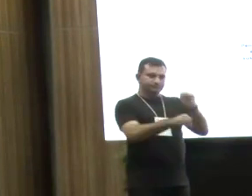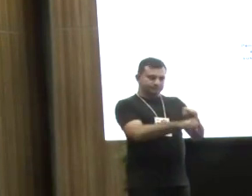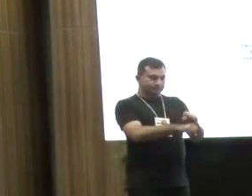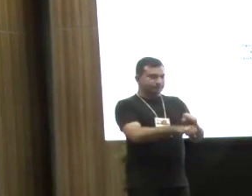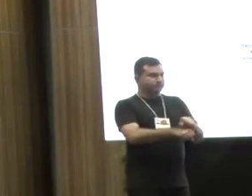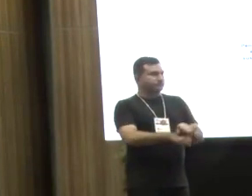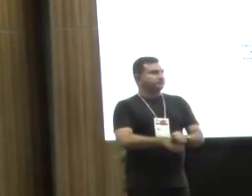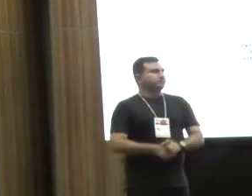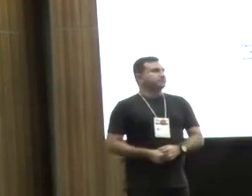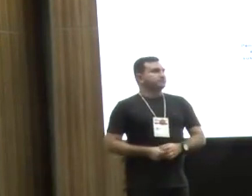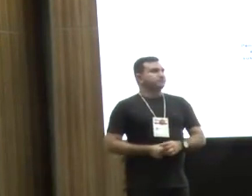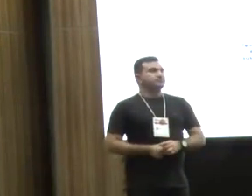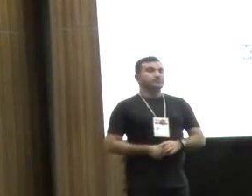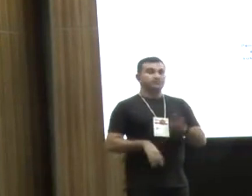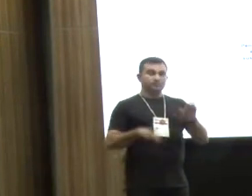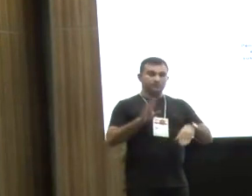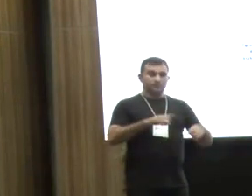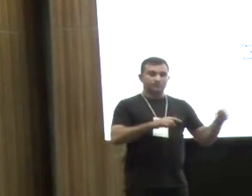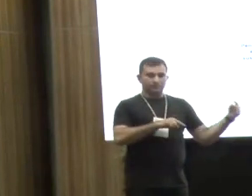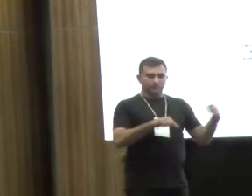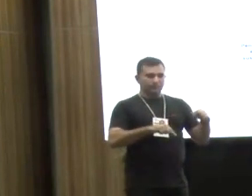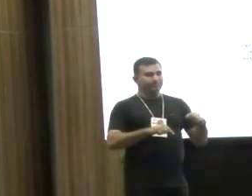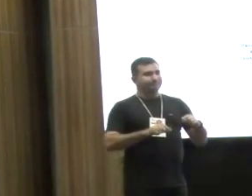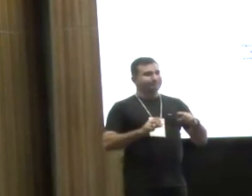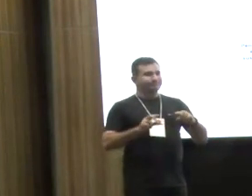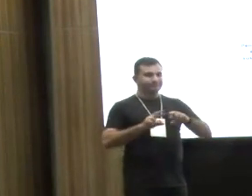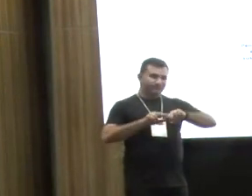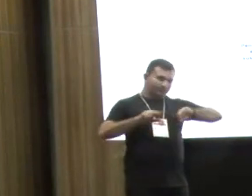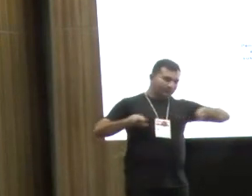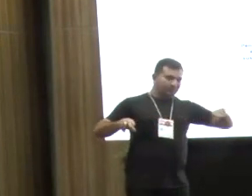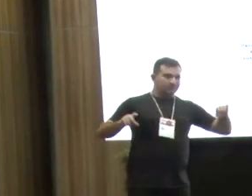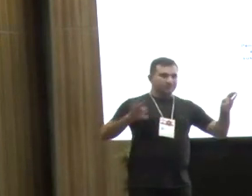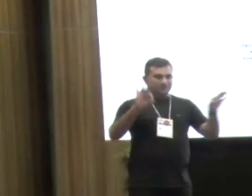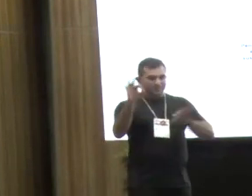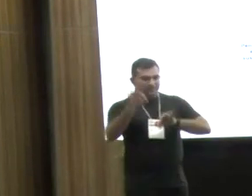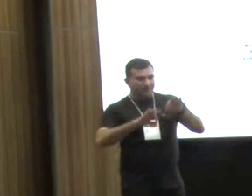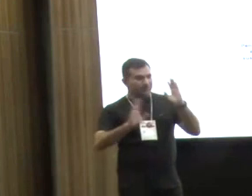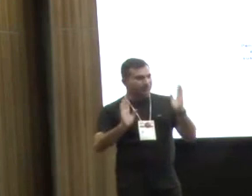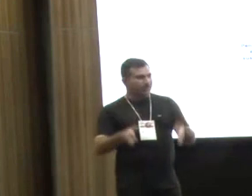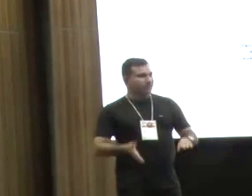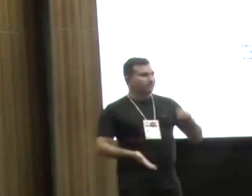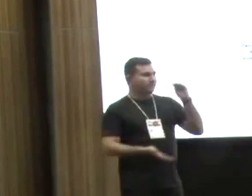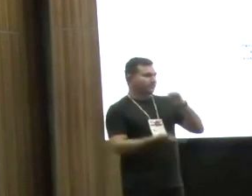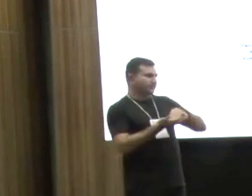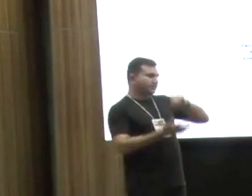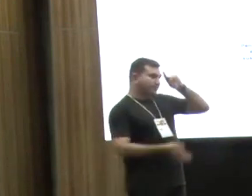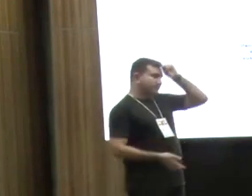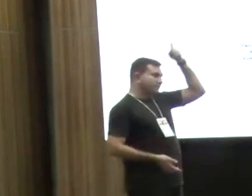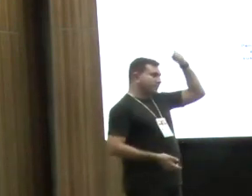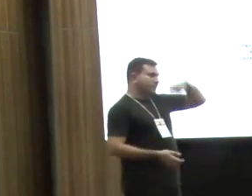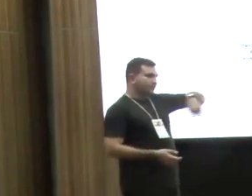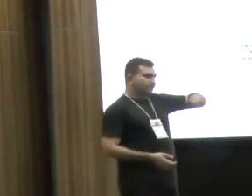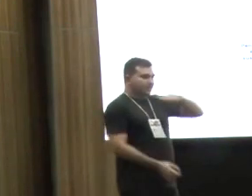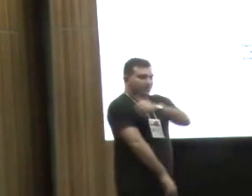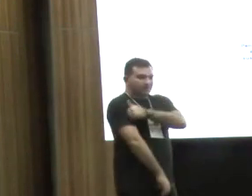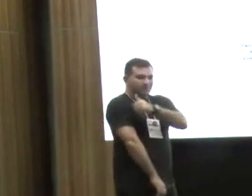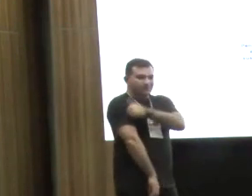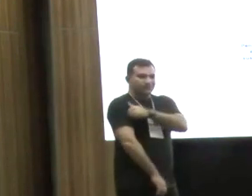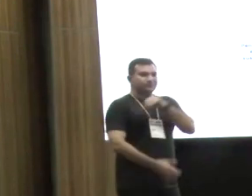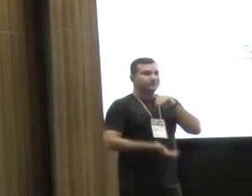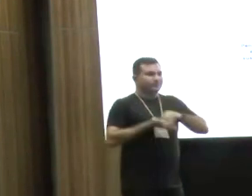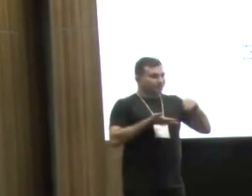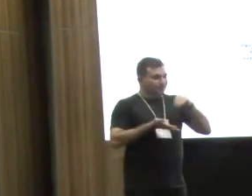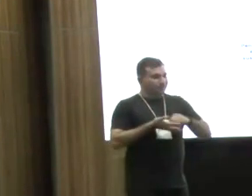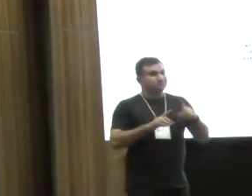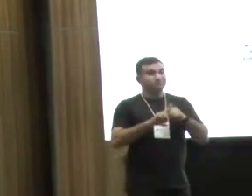vezes ela vem com tudo pronto e ela dificulta a criatividade dos nossos estudantes, para que eles